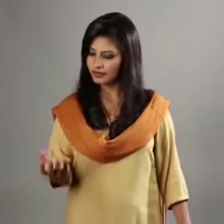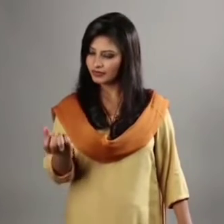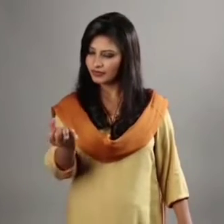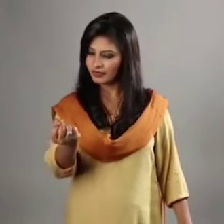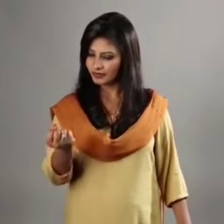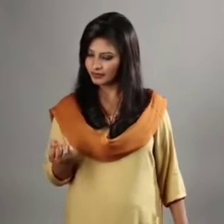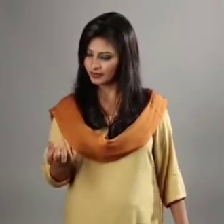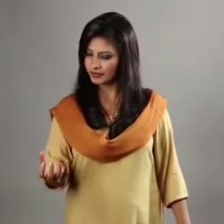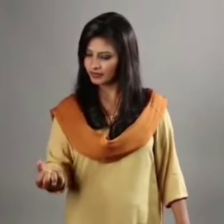दराज.